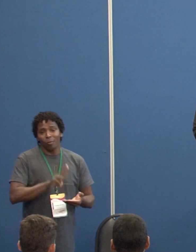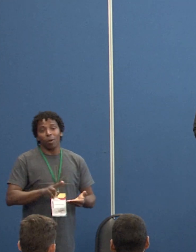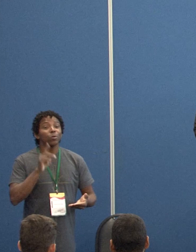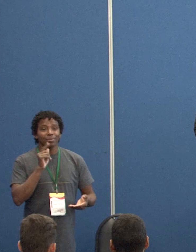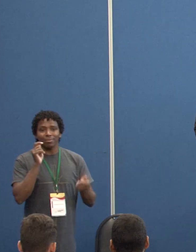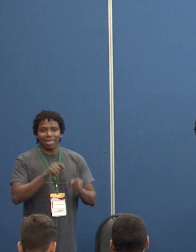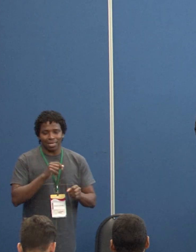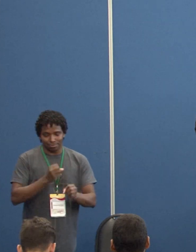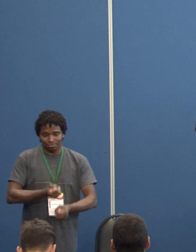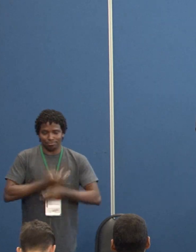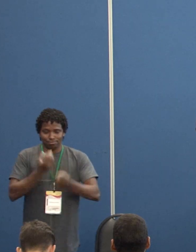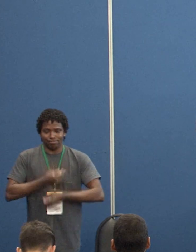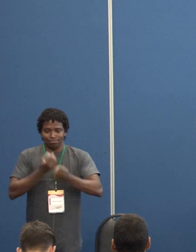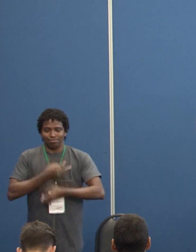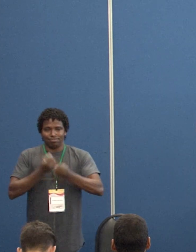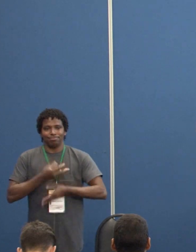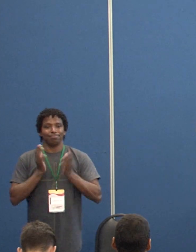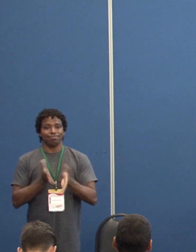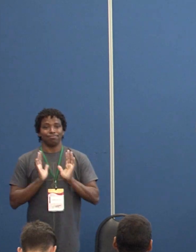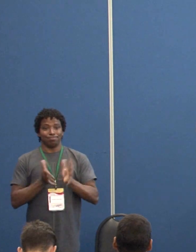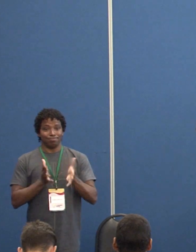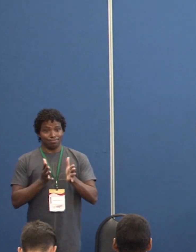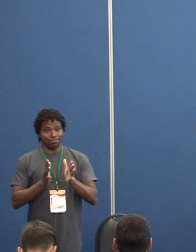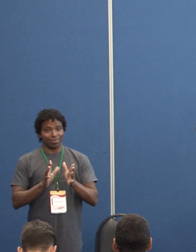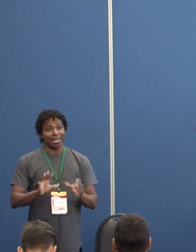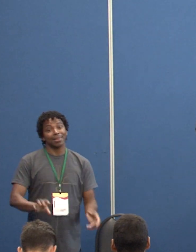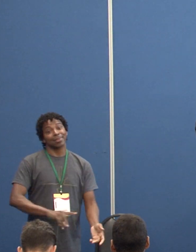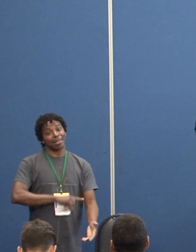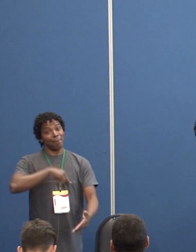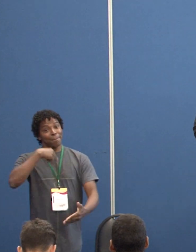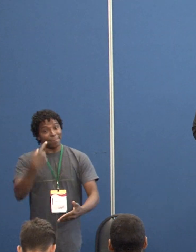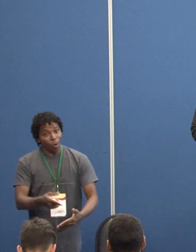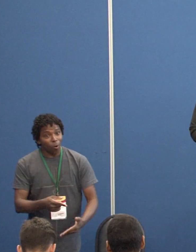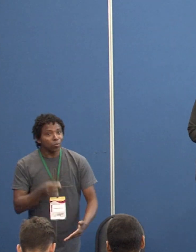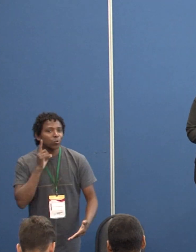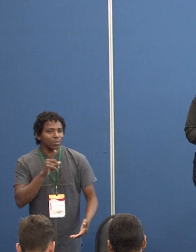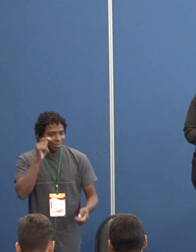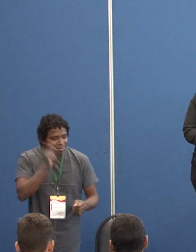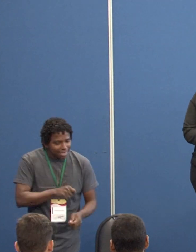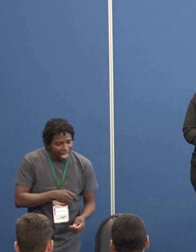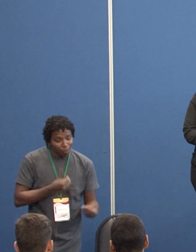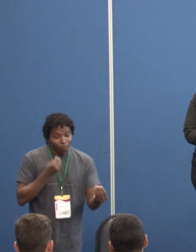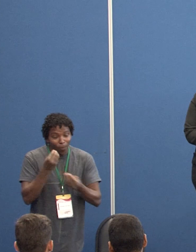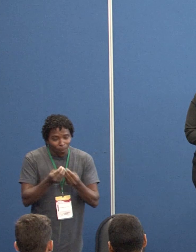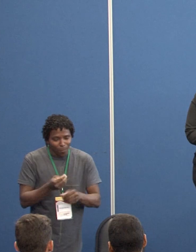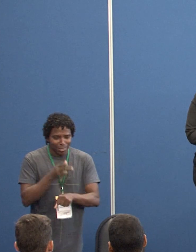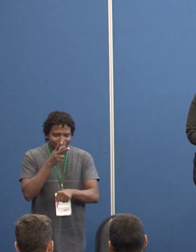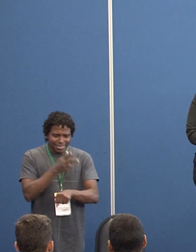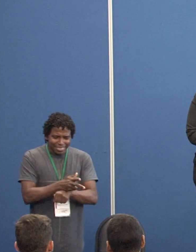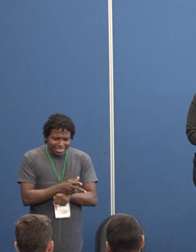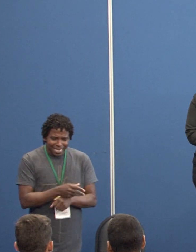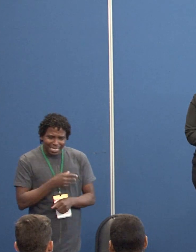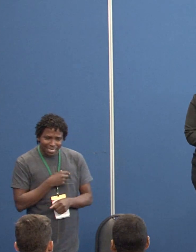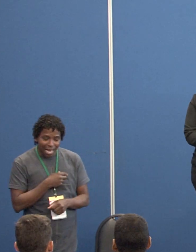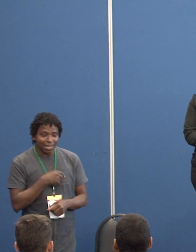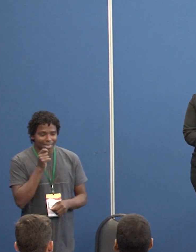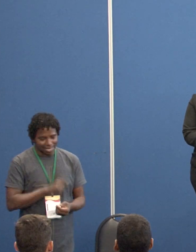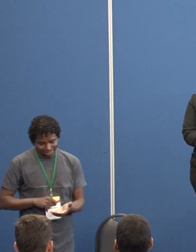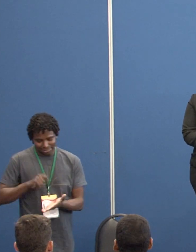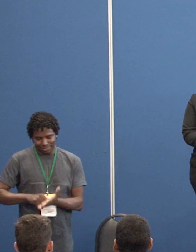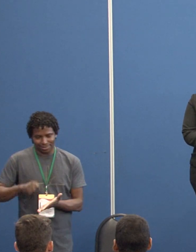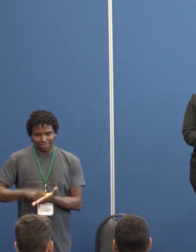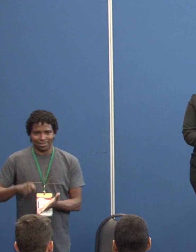das vezes, ele fica limitado pela condição da escola, pela condição da metodologia.